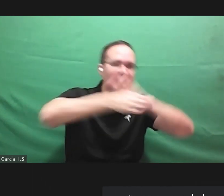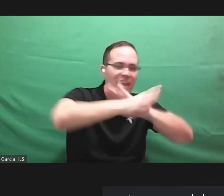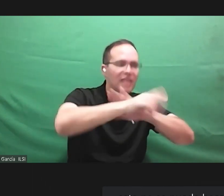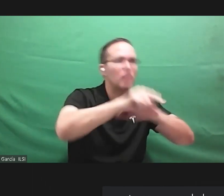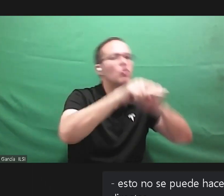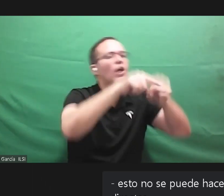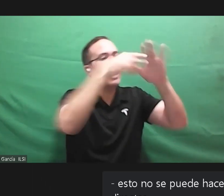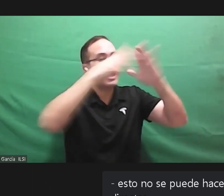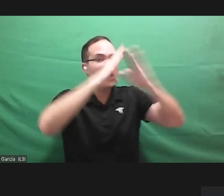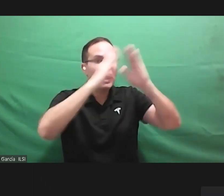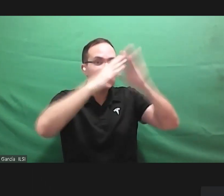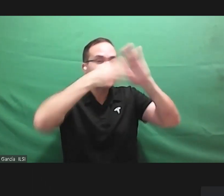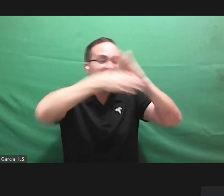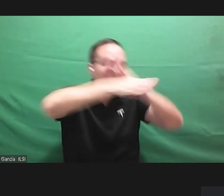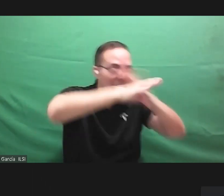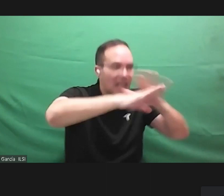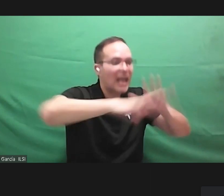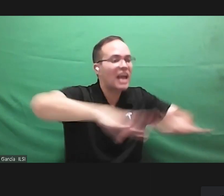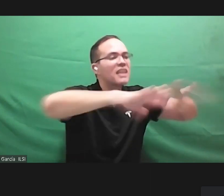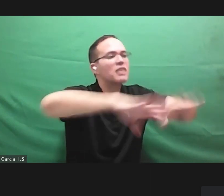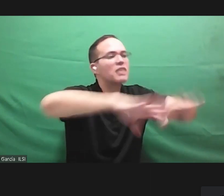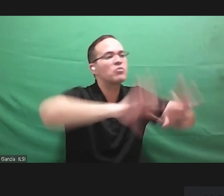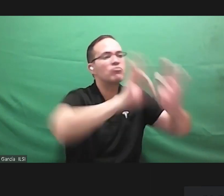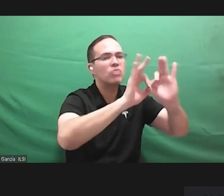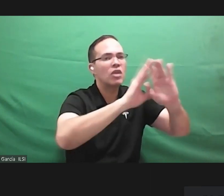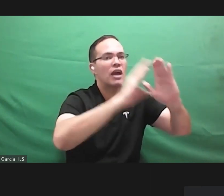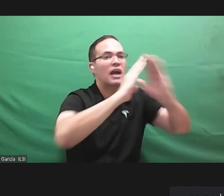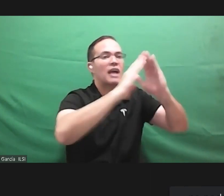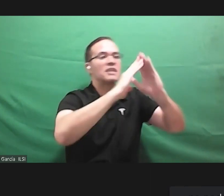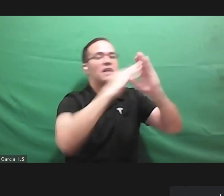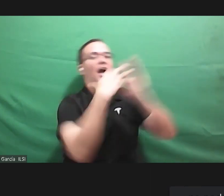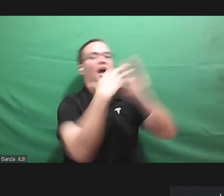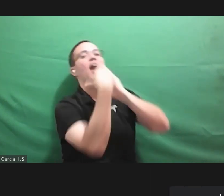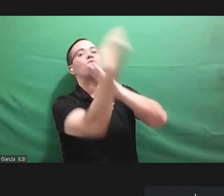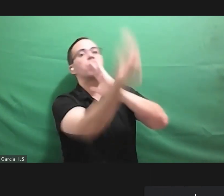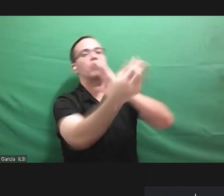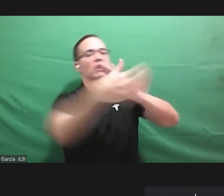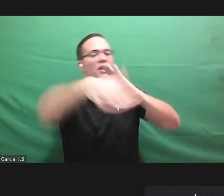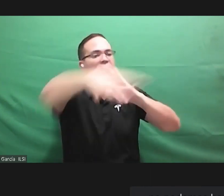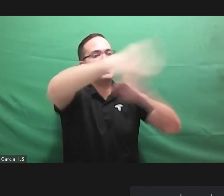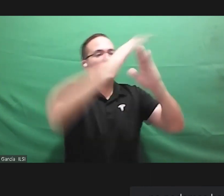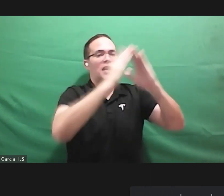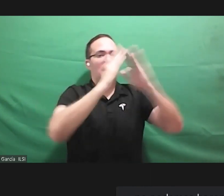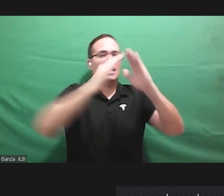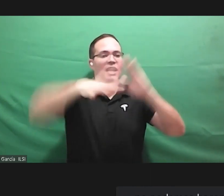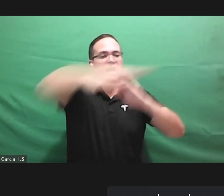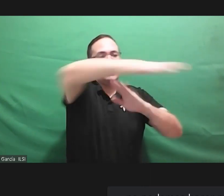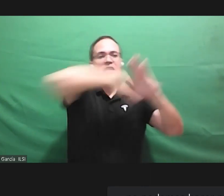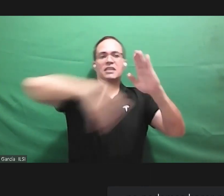del domicilio, como un principio estadístico también de cuestionario, sí.